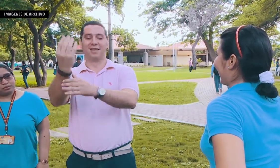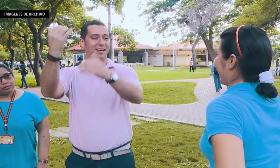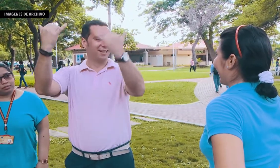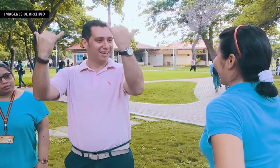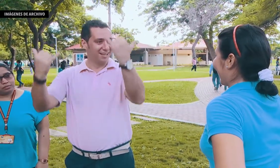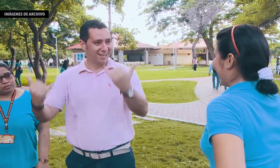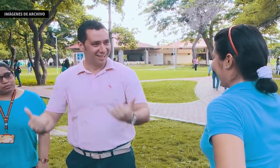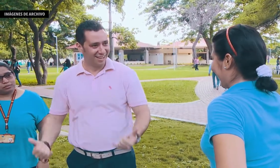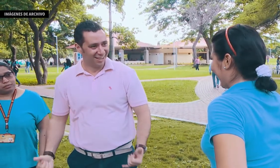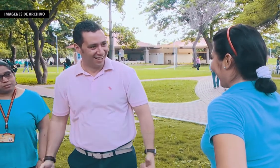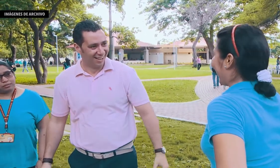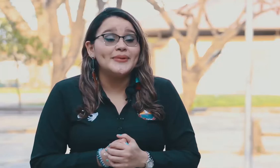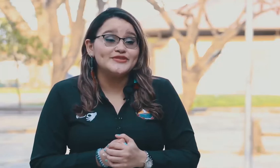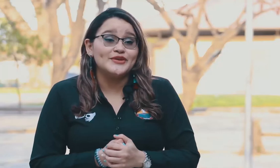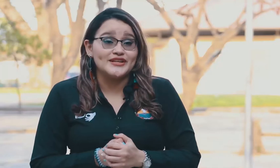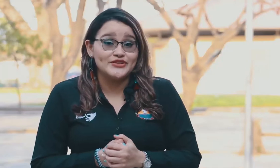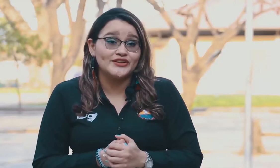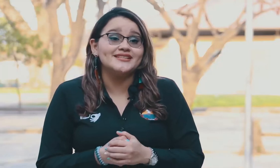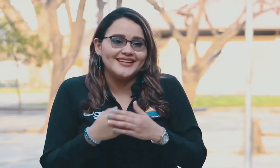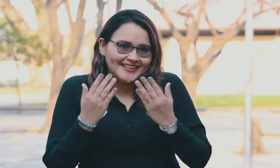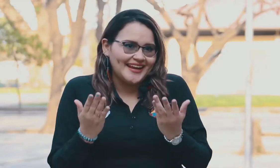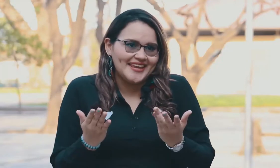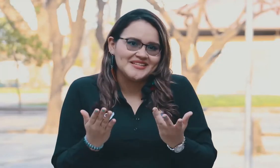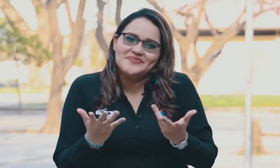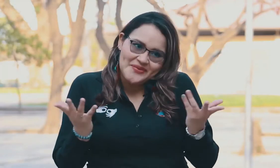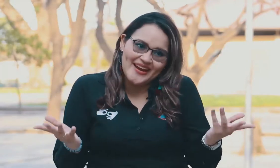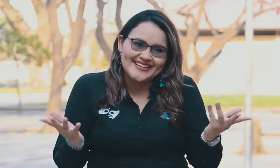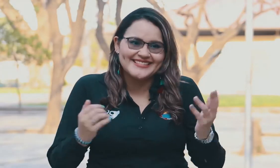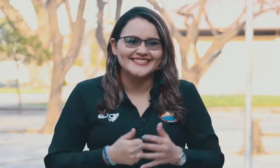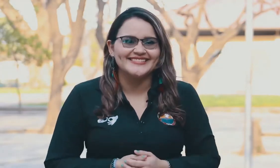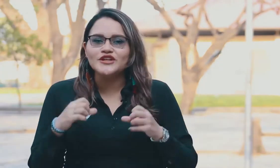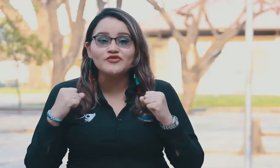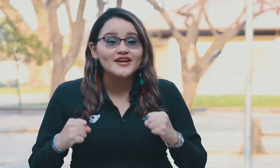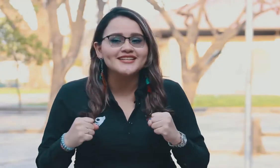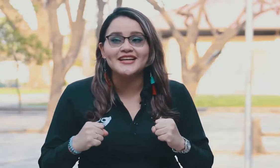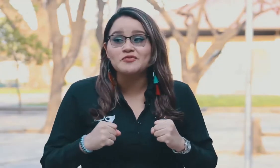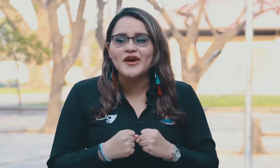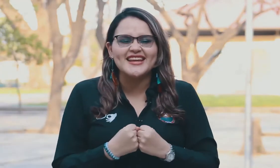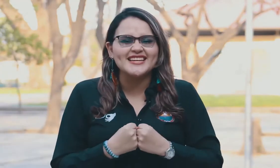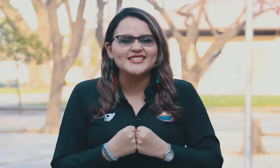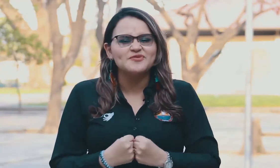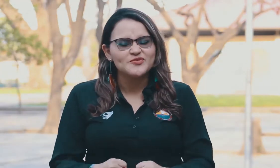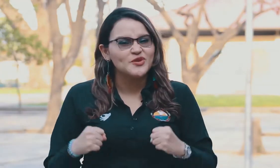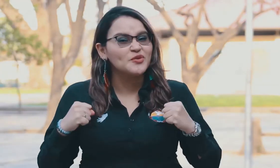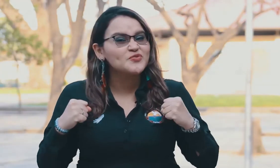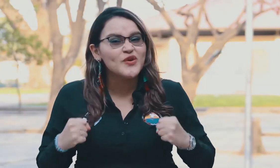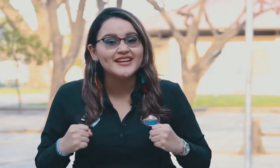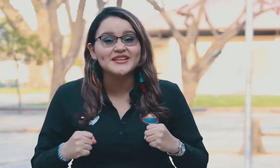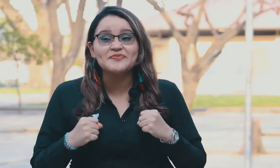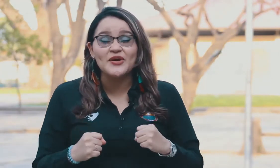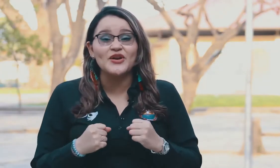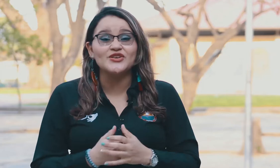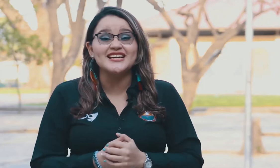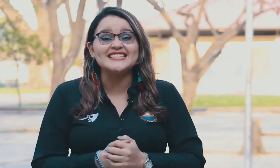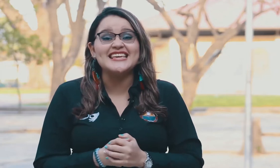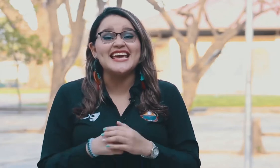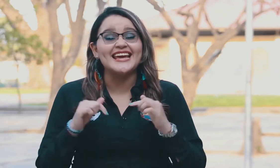es donde más han salido personas sordas, entre ellas mujeres. Mucha fuerza, las mujeres somos fuertes, poderosas y en